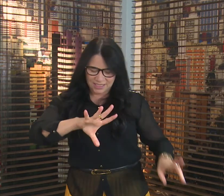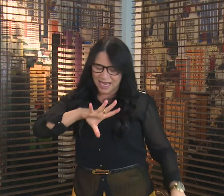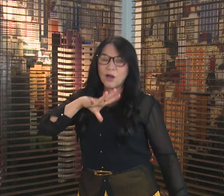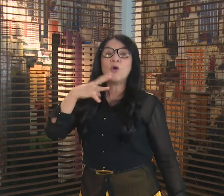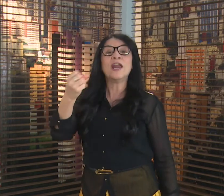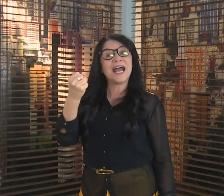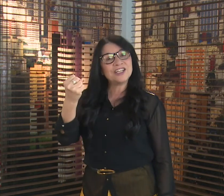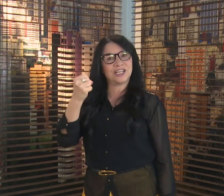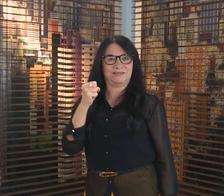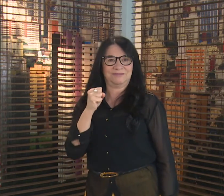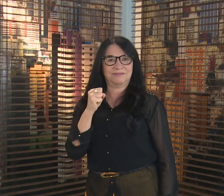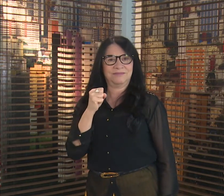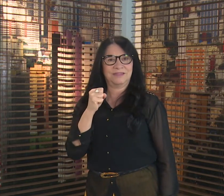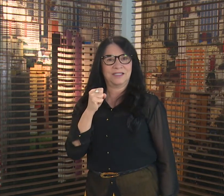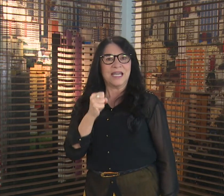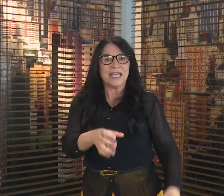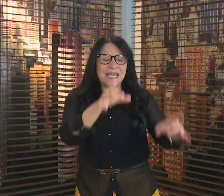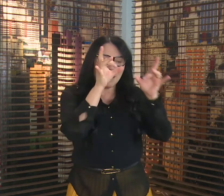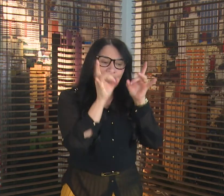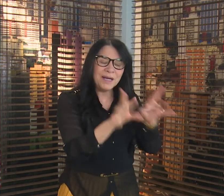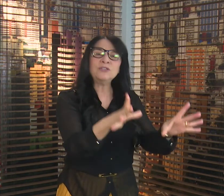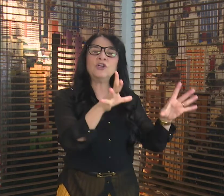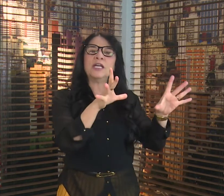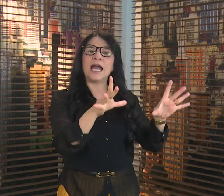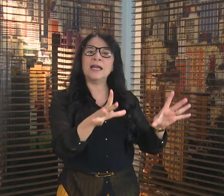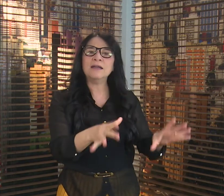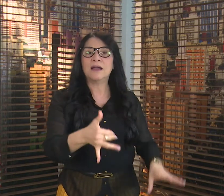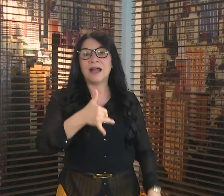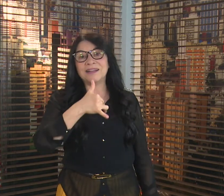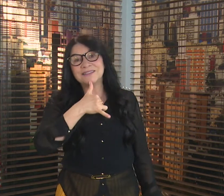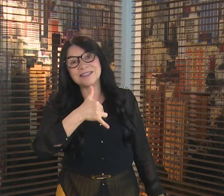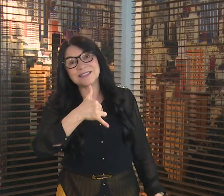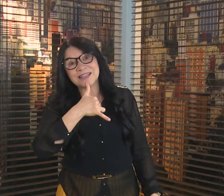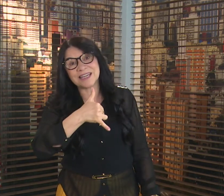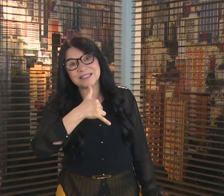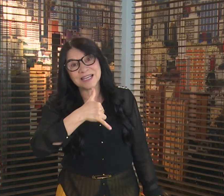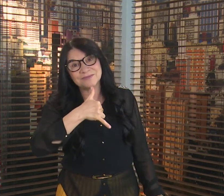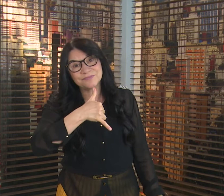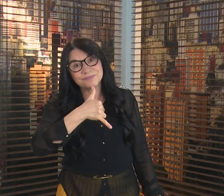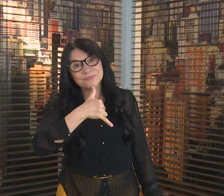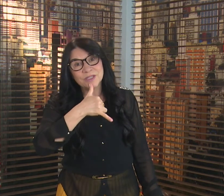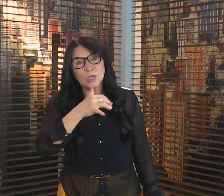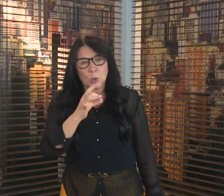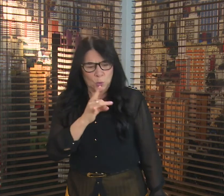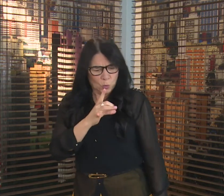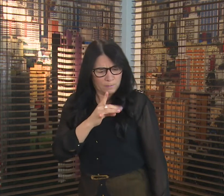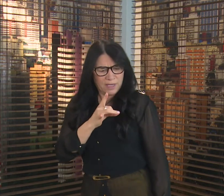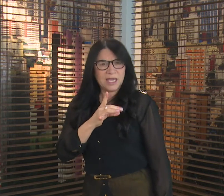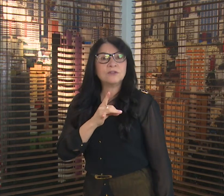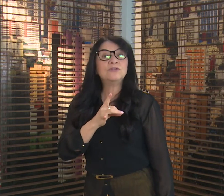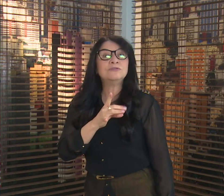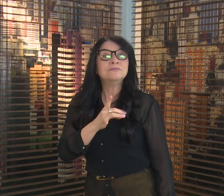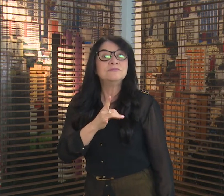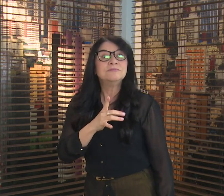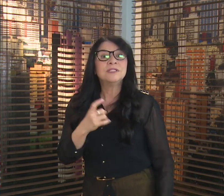a coragem e abandonar a tristeza, o medo e